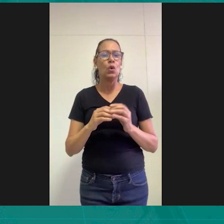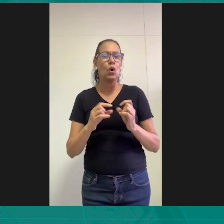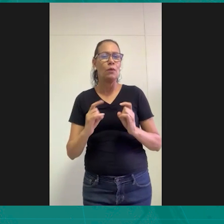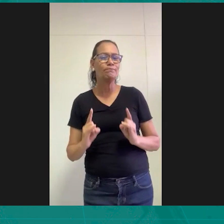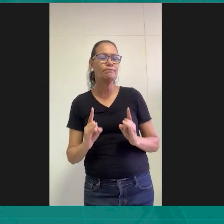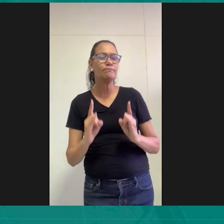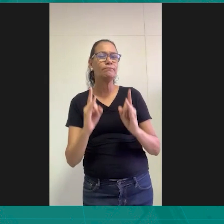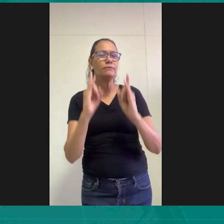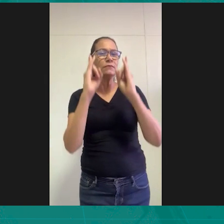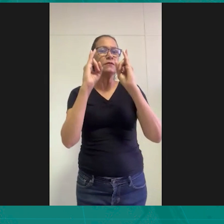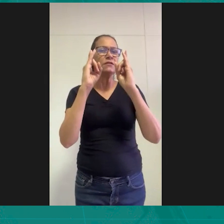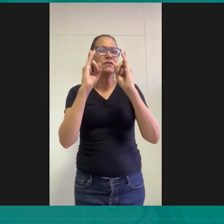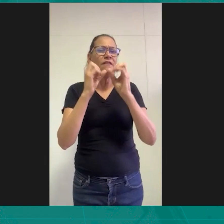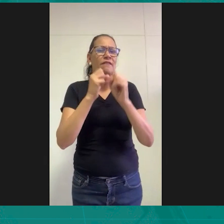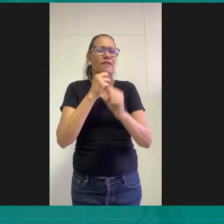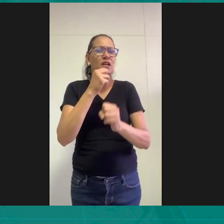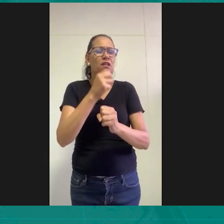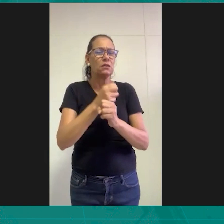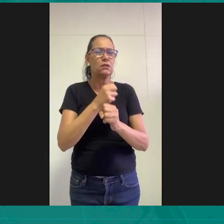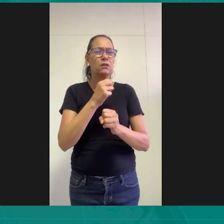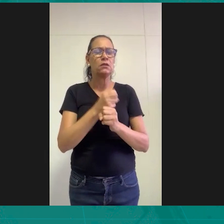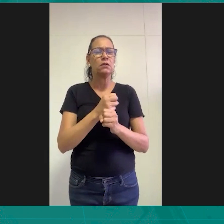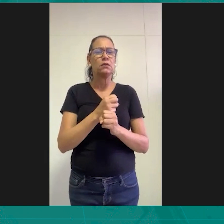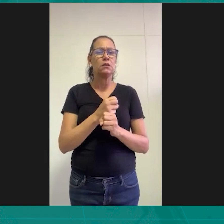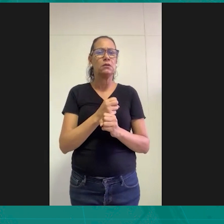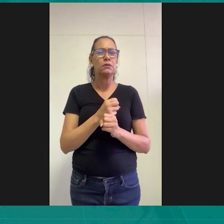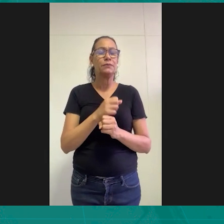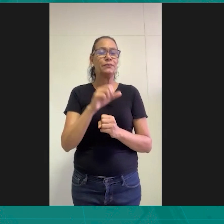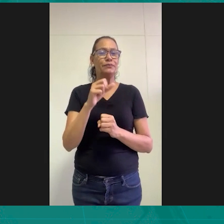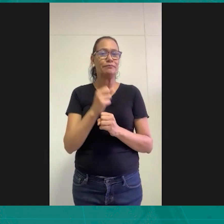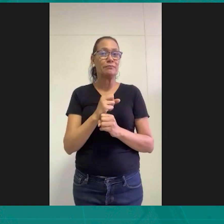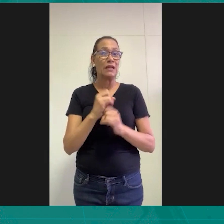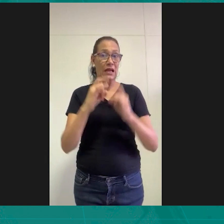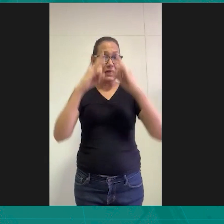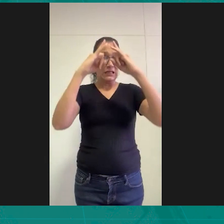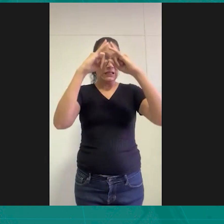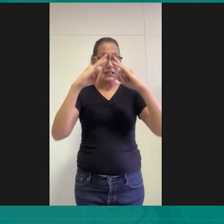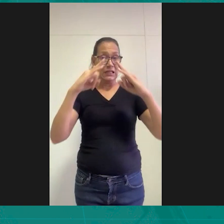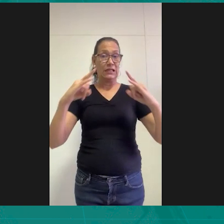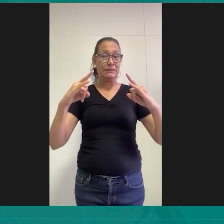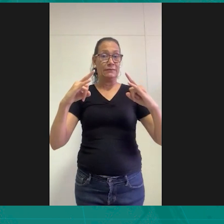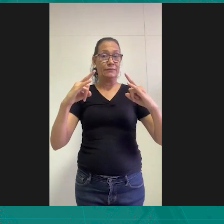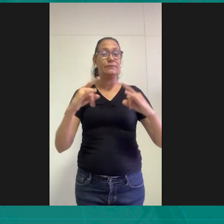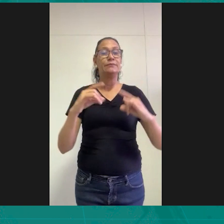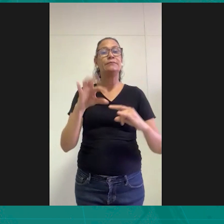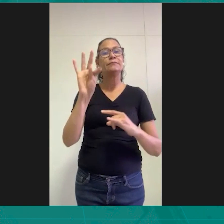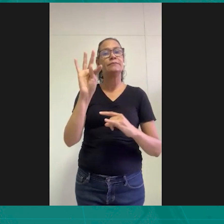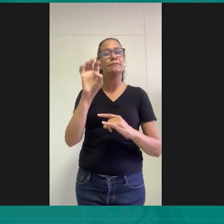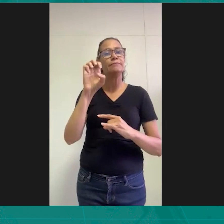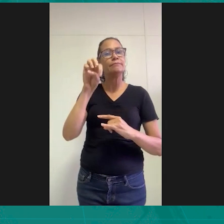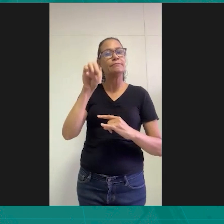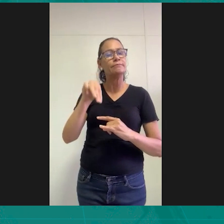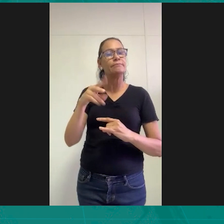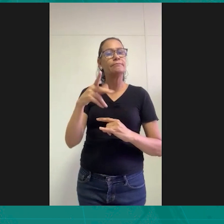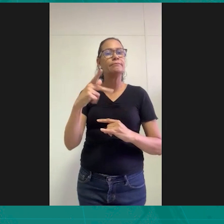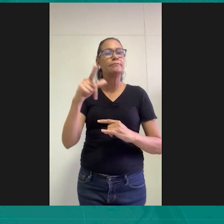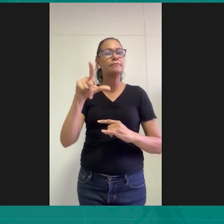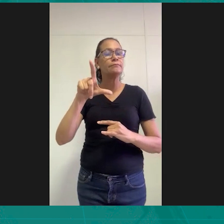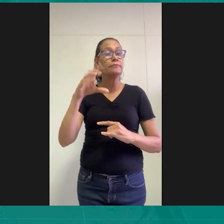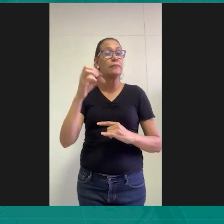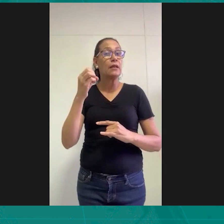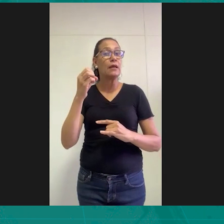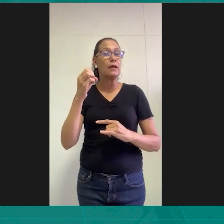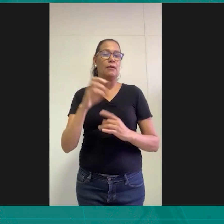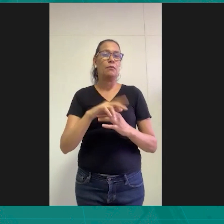Essa palavra santuário pode ser traduzida também como templo, tá? Como cresce para o templo dedicado ao Senhor, no qual